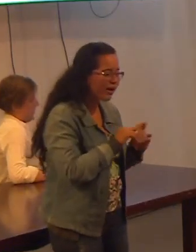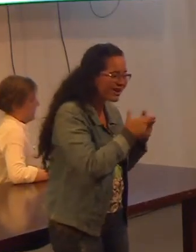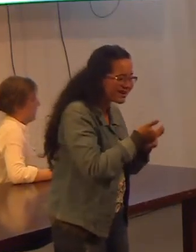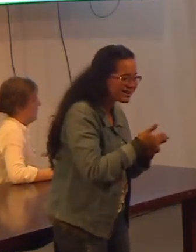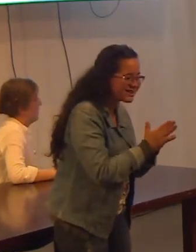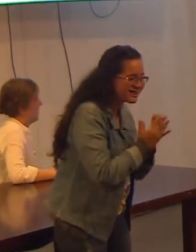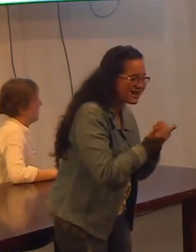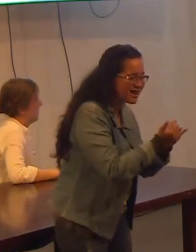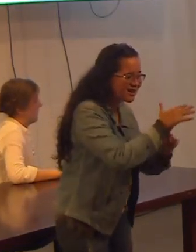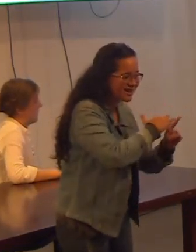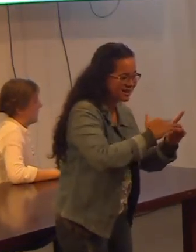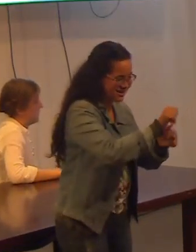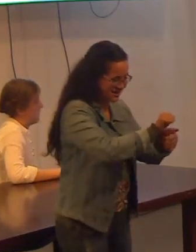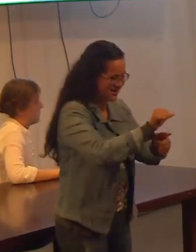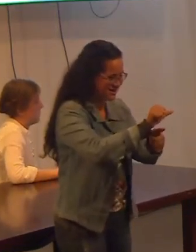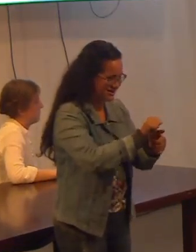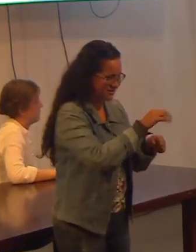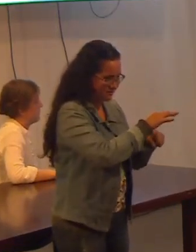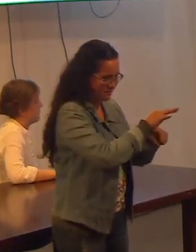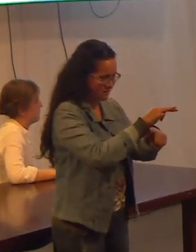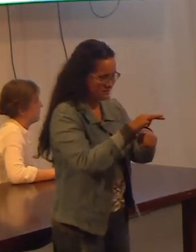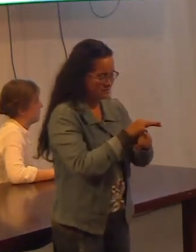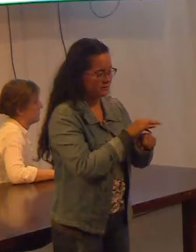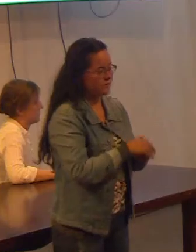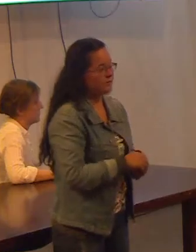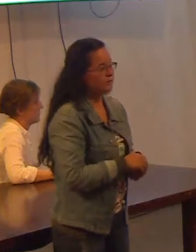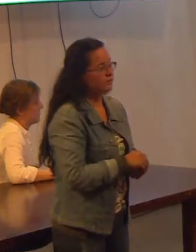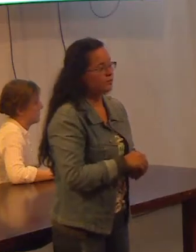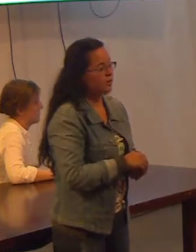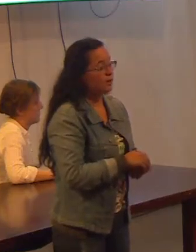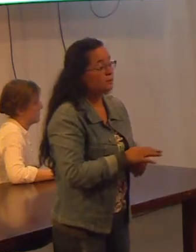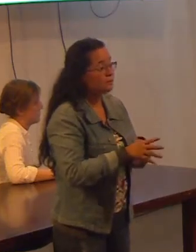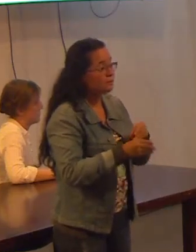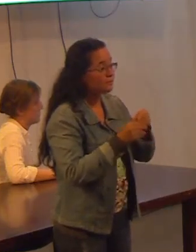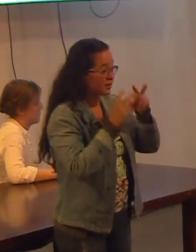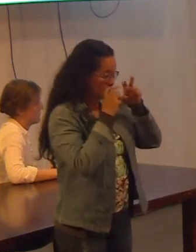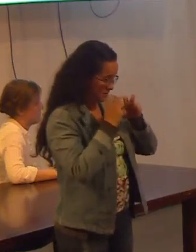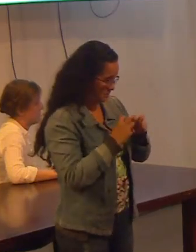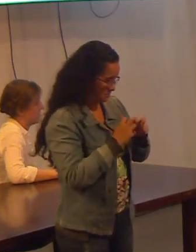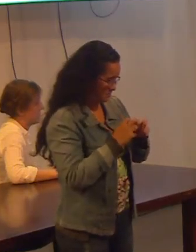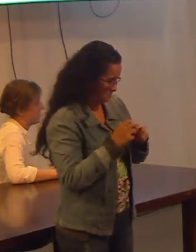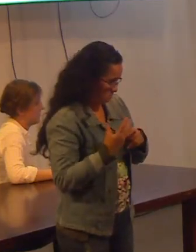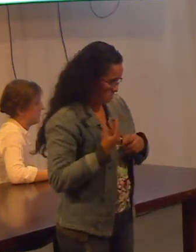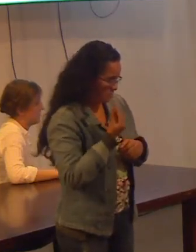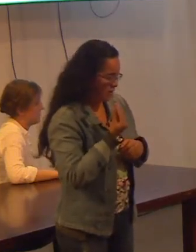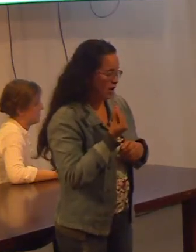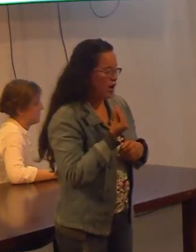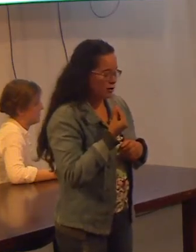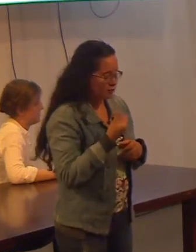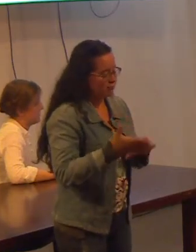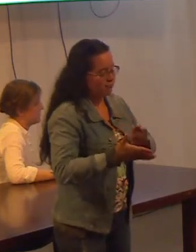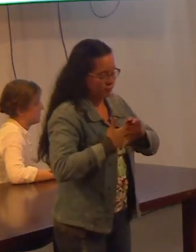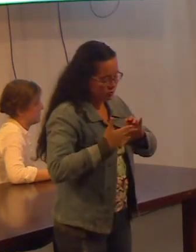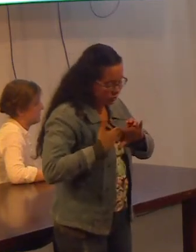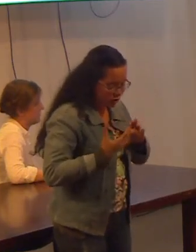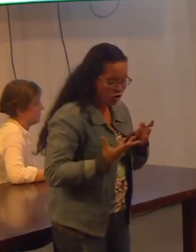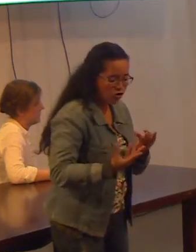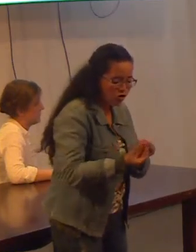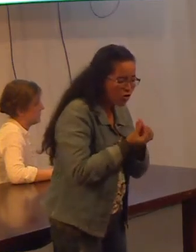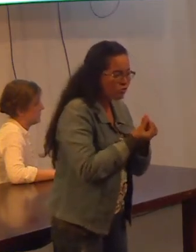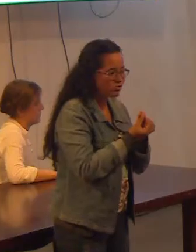el contexto donde ellos estaban. Bueno, sistematizarte fue una experiencia única en aspectos personales y grupales, donde